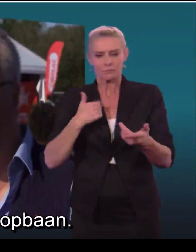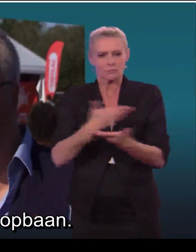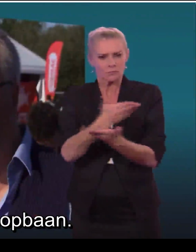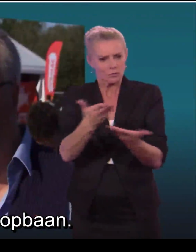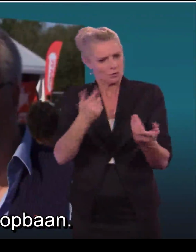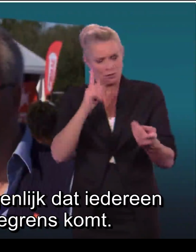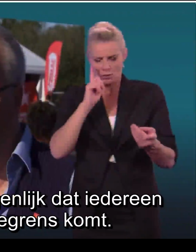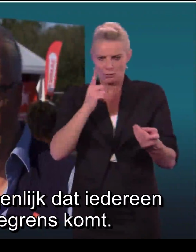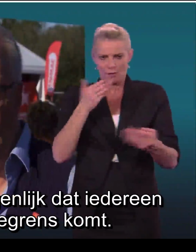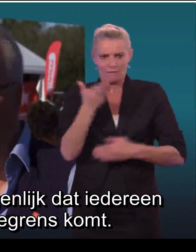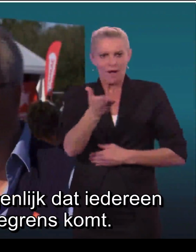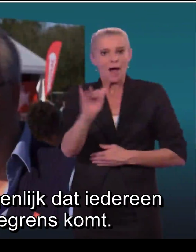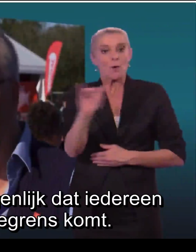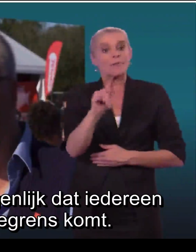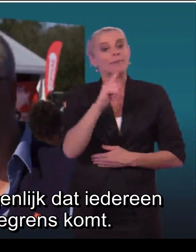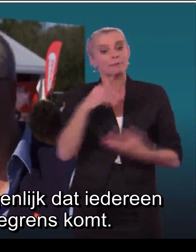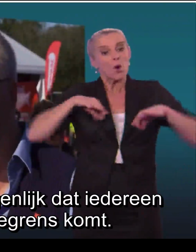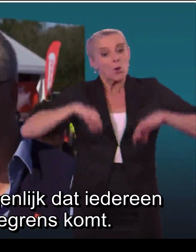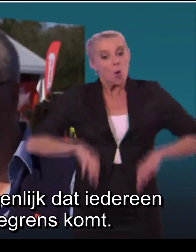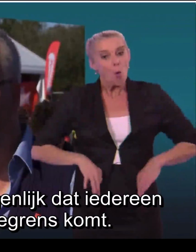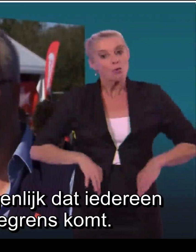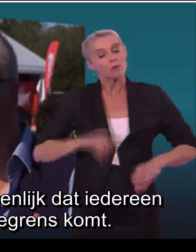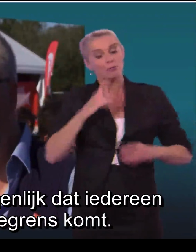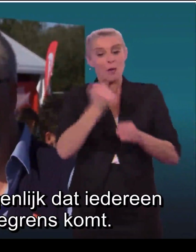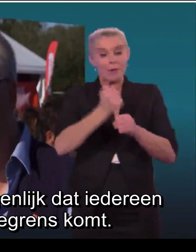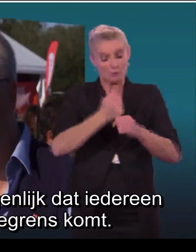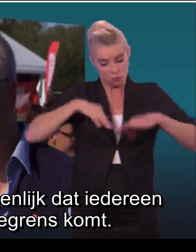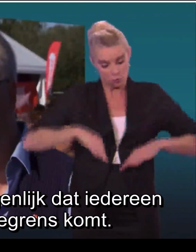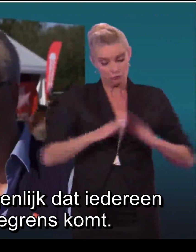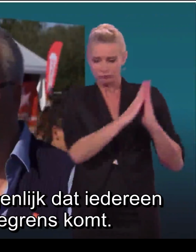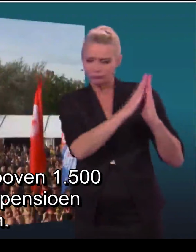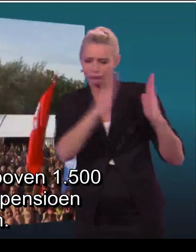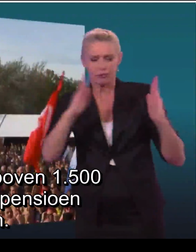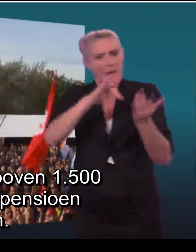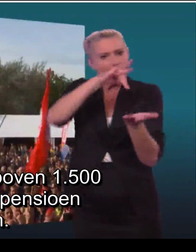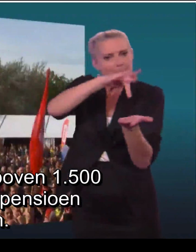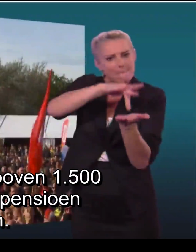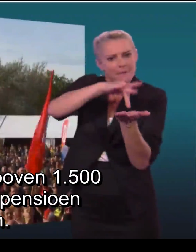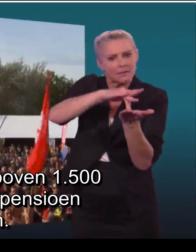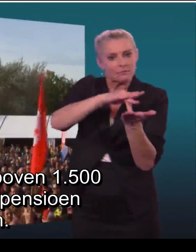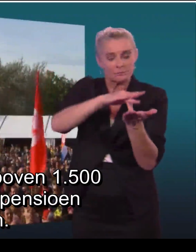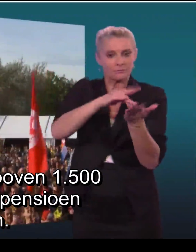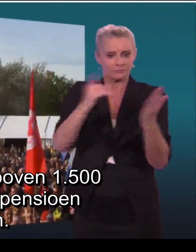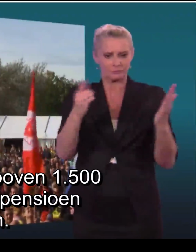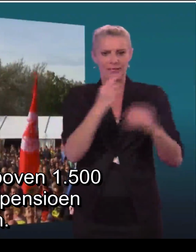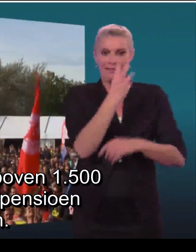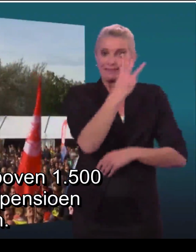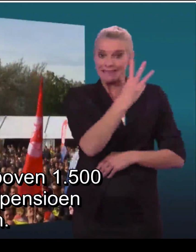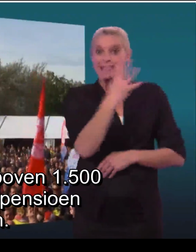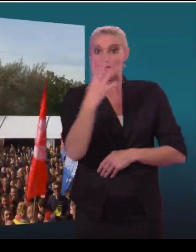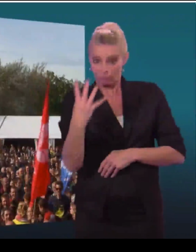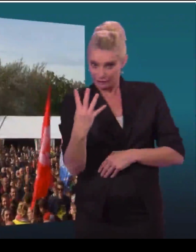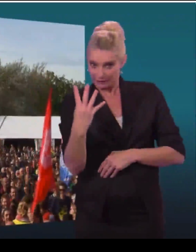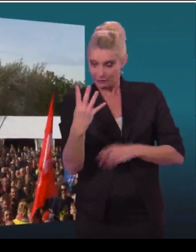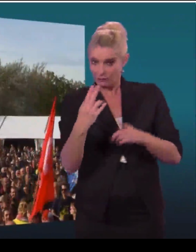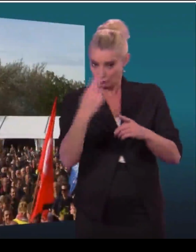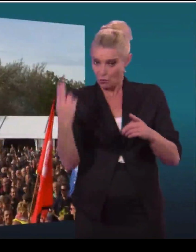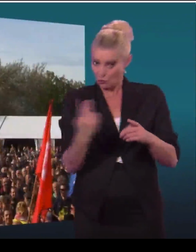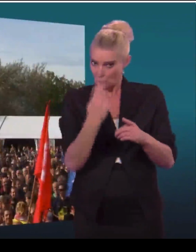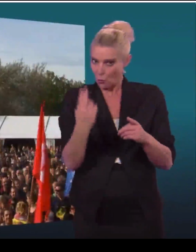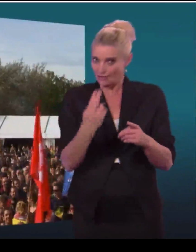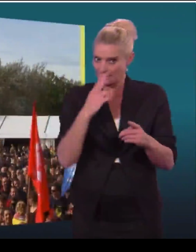in hun loopbaan. En dus dat betekent eigenlijk dat iedereen boven de armoedegrens komt. En dat de mensen boven 1500 euro minimumpensioen hebben.